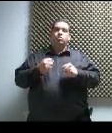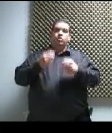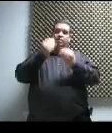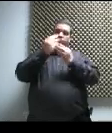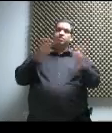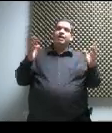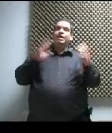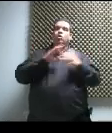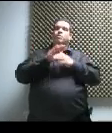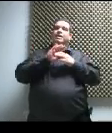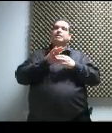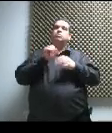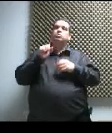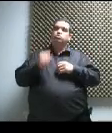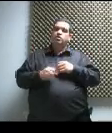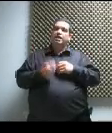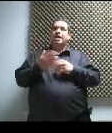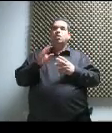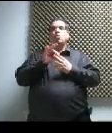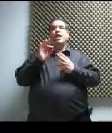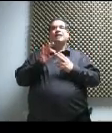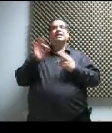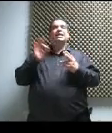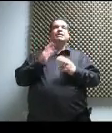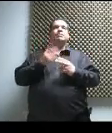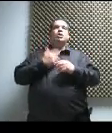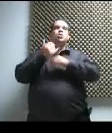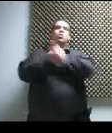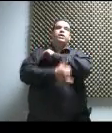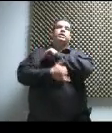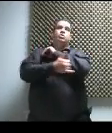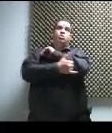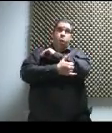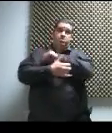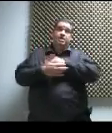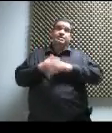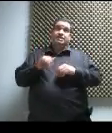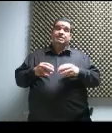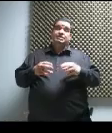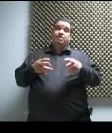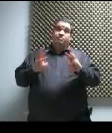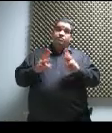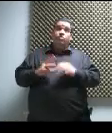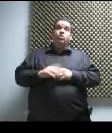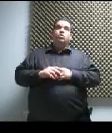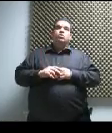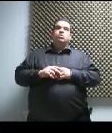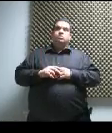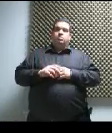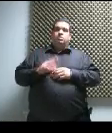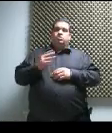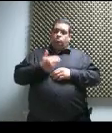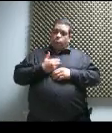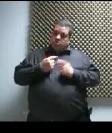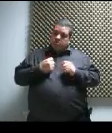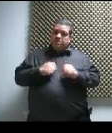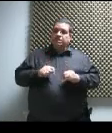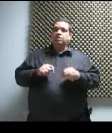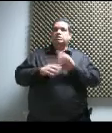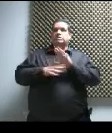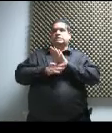el cooperativismo sí es una alternativa en nuestro país. Y en ese sentido, pues nosotros hemos estado tratando de echar para adelante